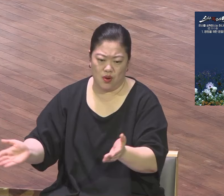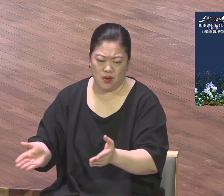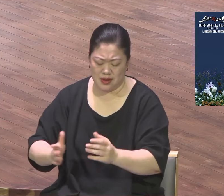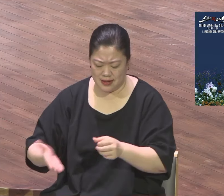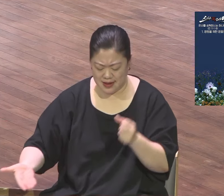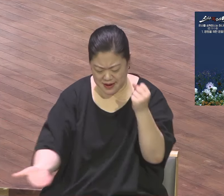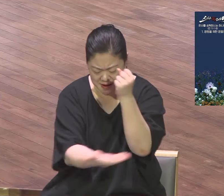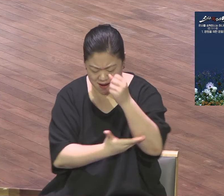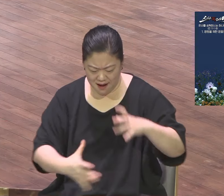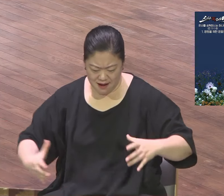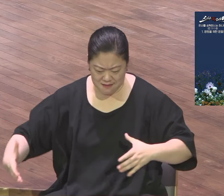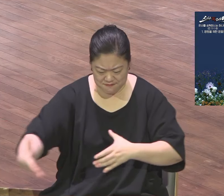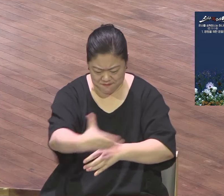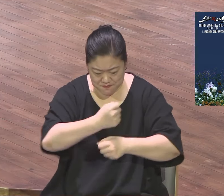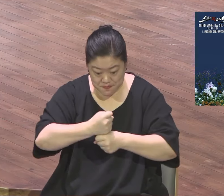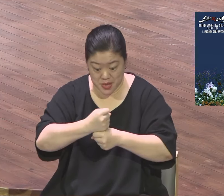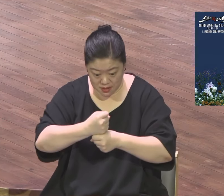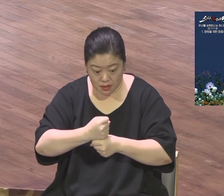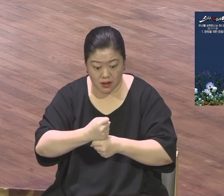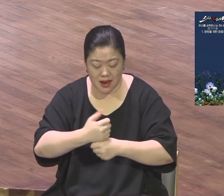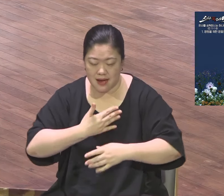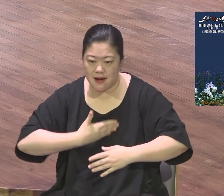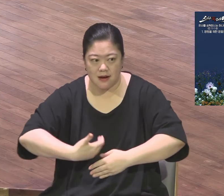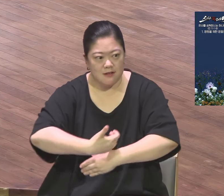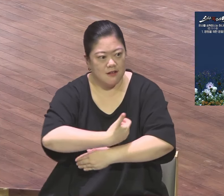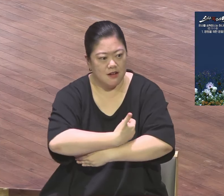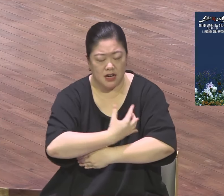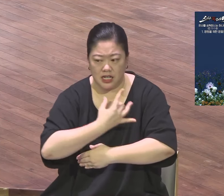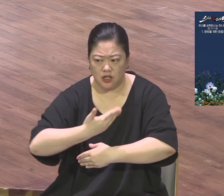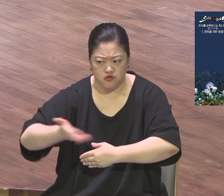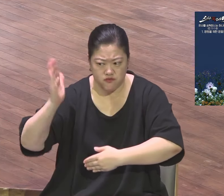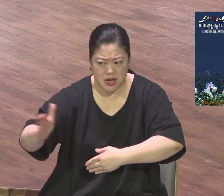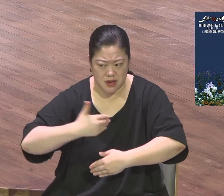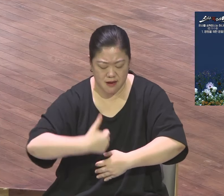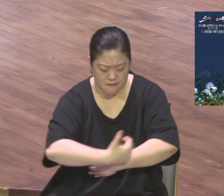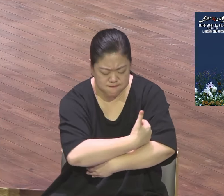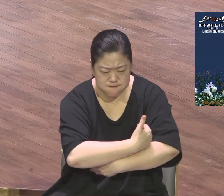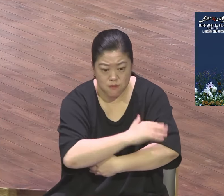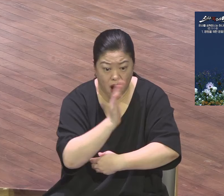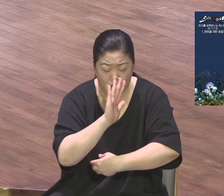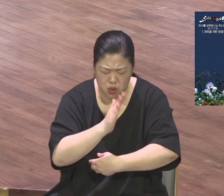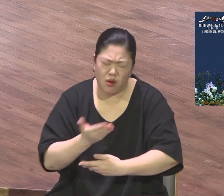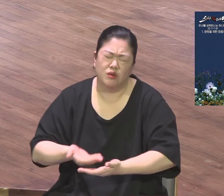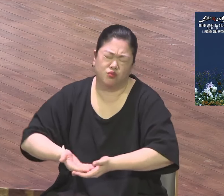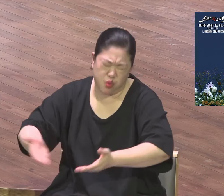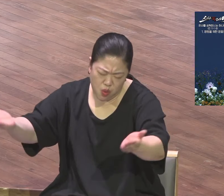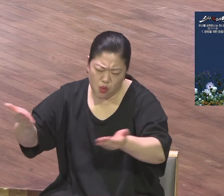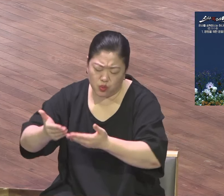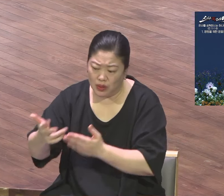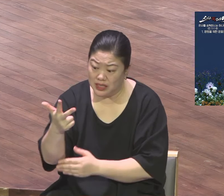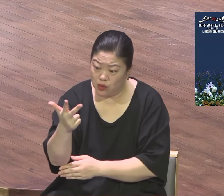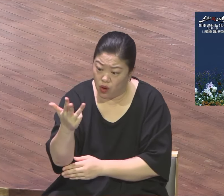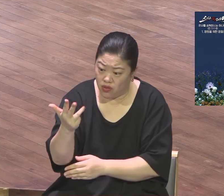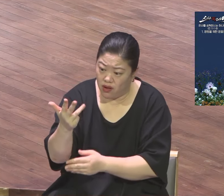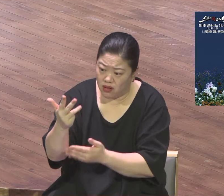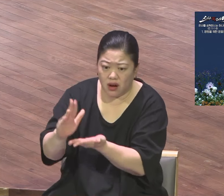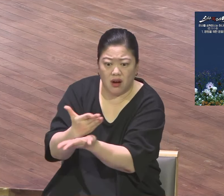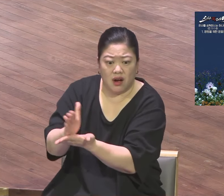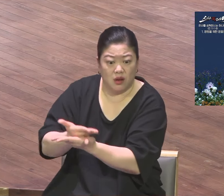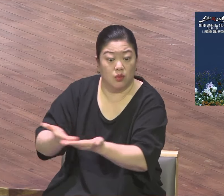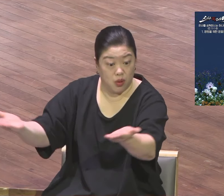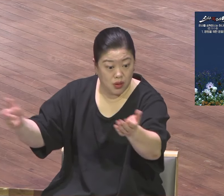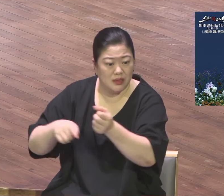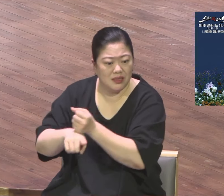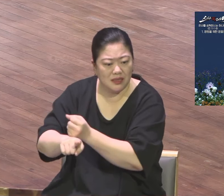구제, 자기가 가진 것을 남에게 베풀어주는 그런 삶을 살아라는 의미예요. 가진 거